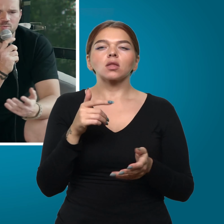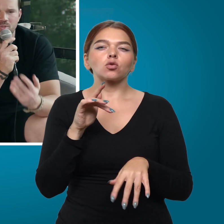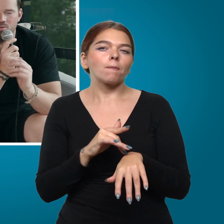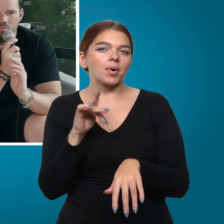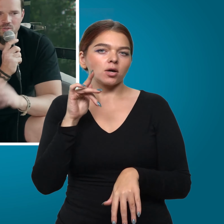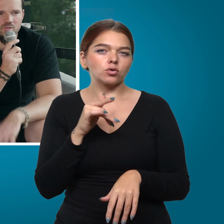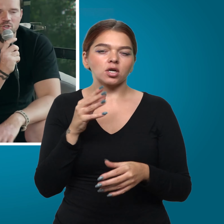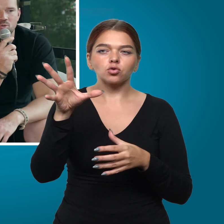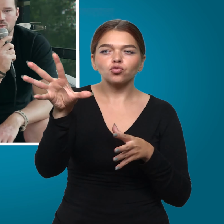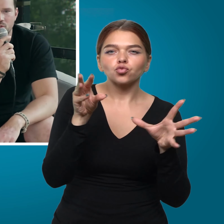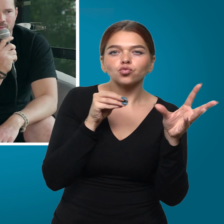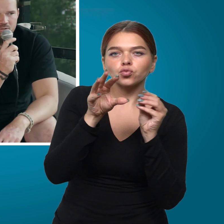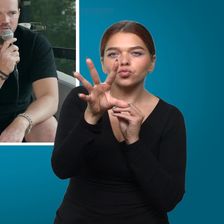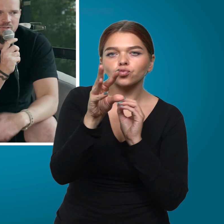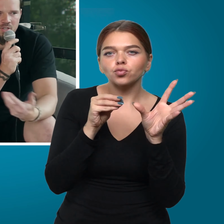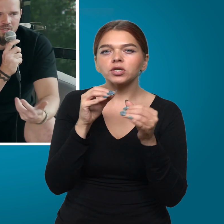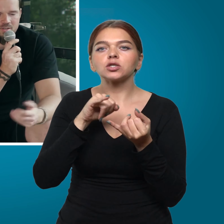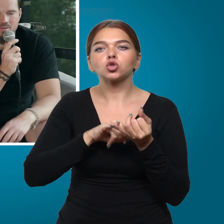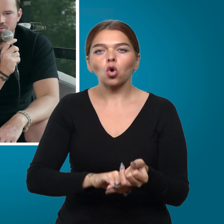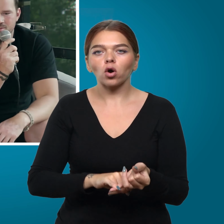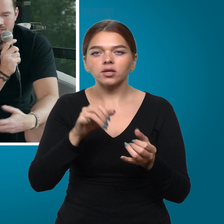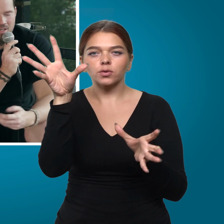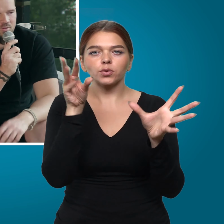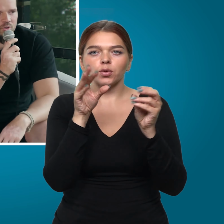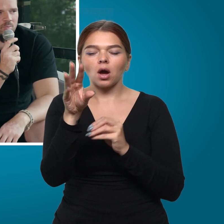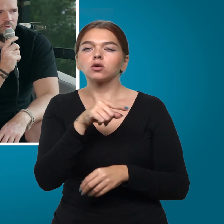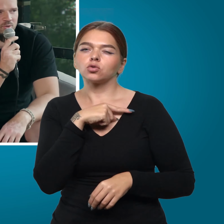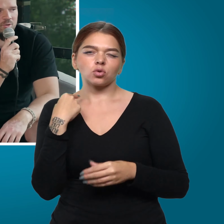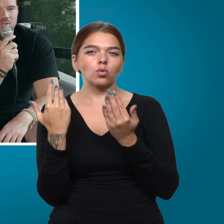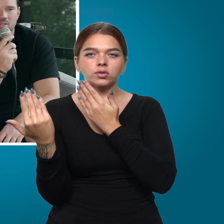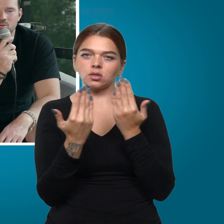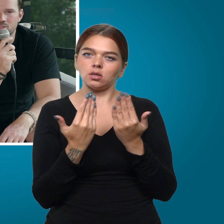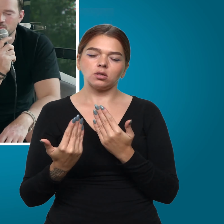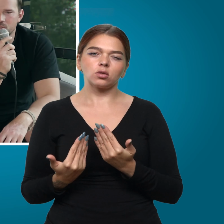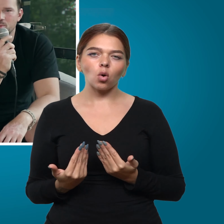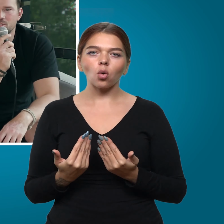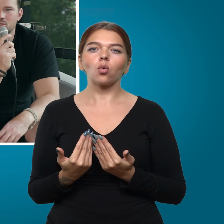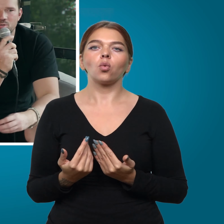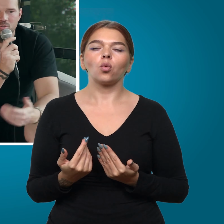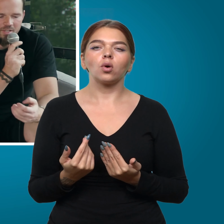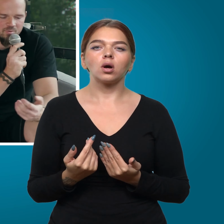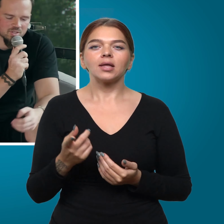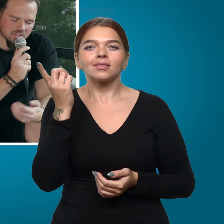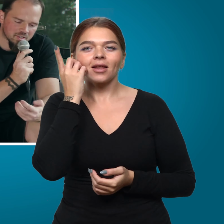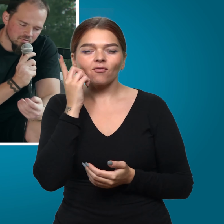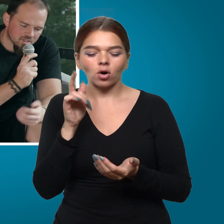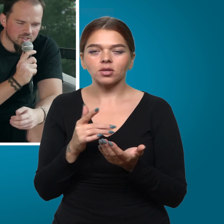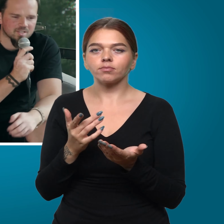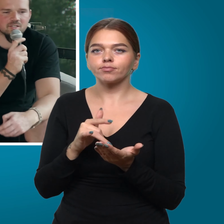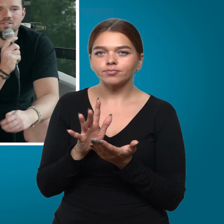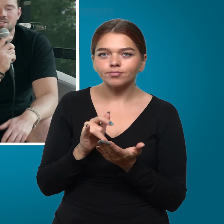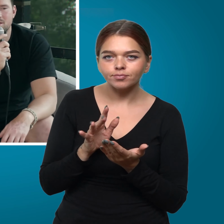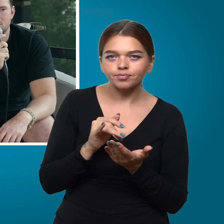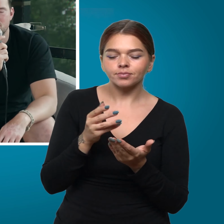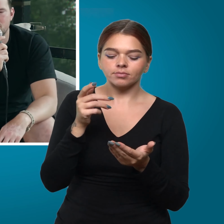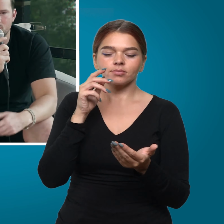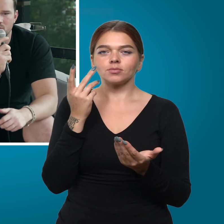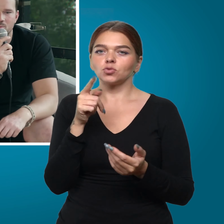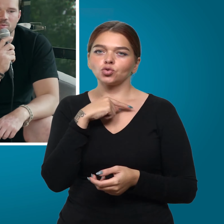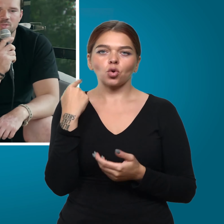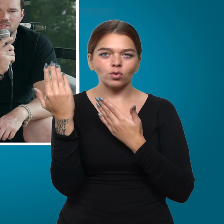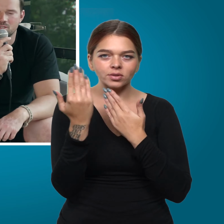esu priklausomas visiškai nuo informacijos, kad telefoną per daug rankose laikau, tai čia pats pripažinsiu ir ten vis skaitai, vis kažką skaitai, skaitai, kažkas